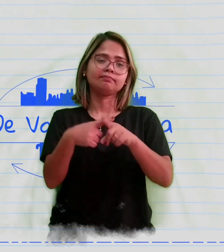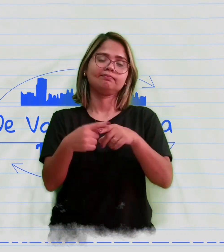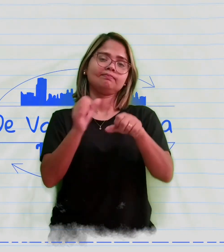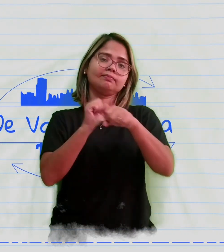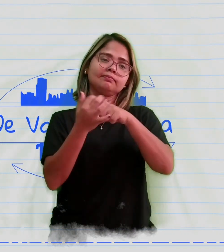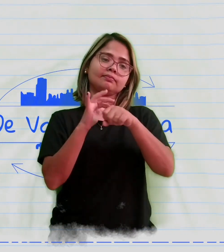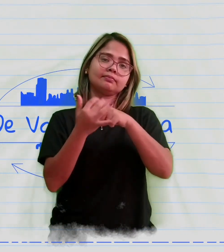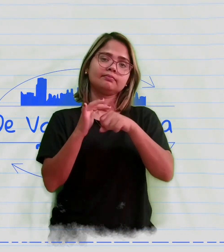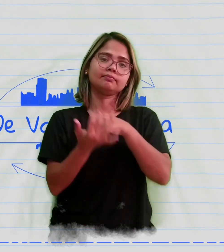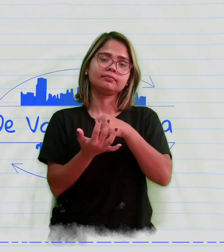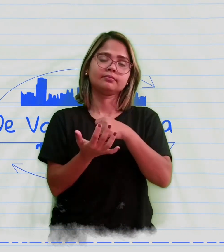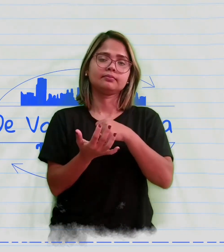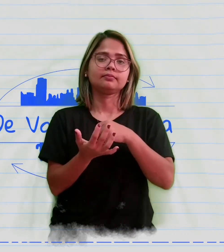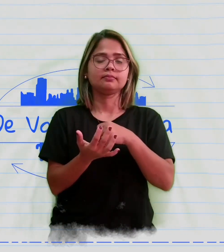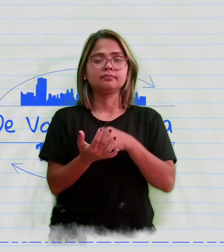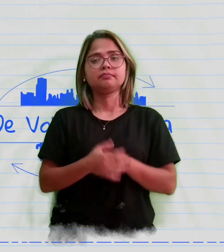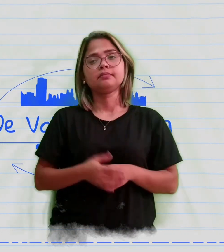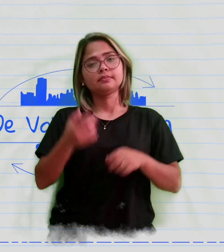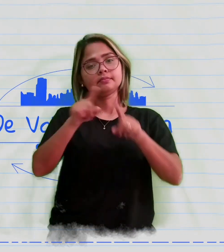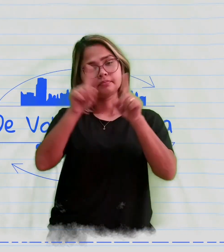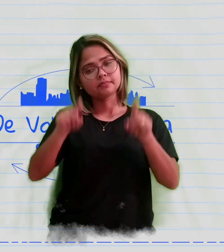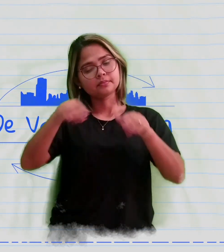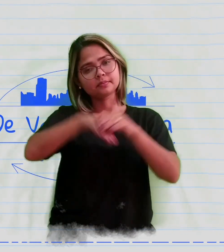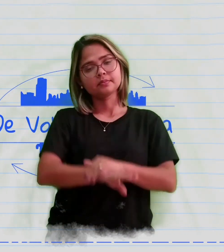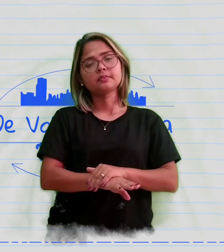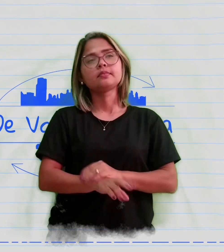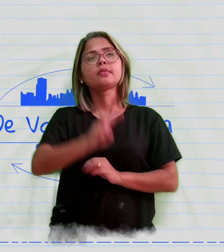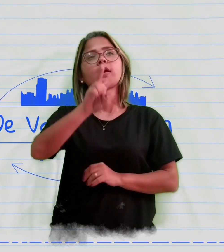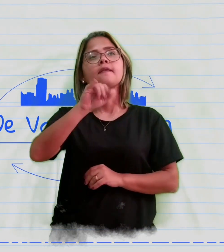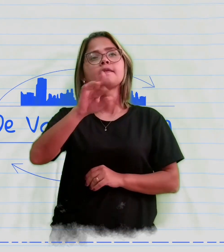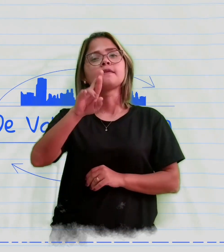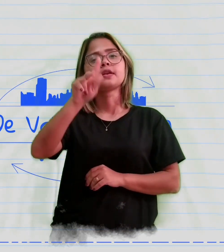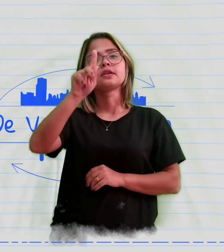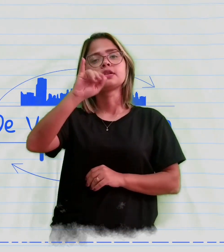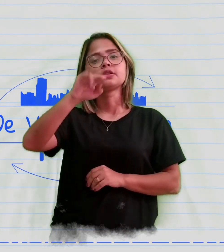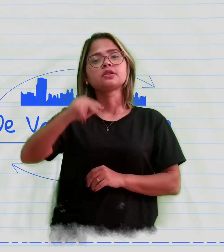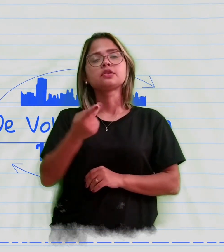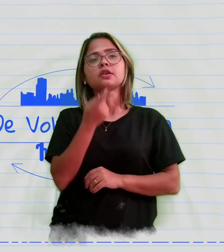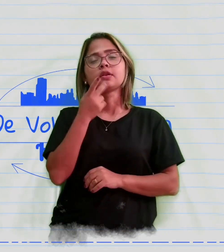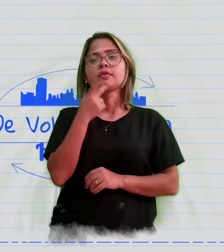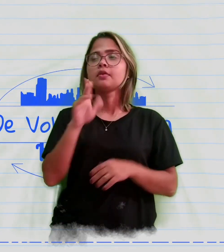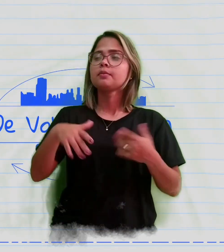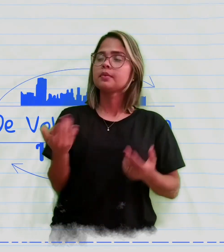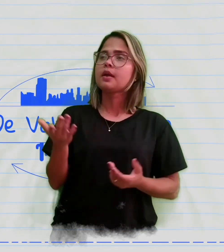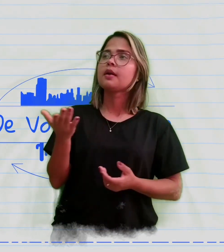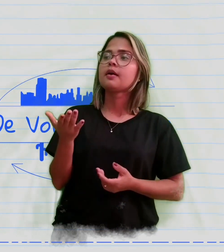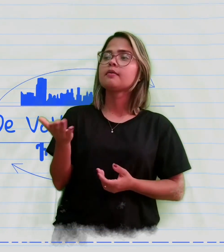pandemia chegou, né? Aí ficou engavetado, mas aí tal dia a Virginia só chegou e falou assim, mulher, vamos fazer alguma coisa? Aí mandou